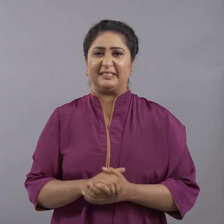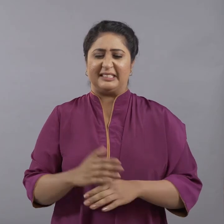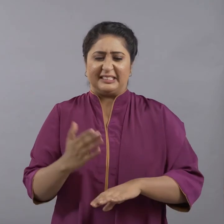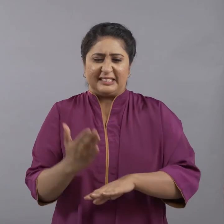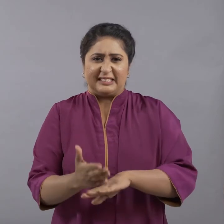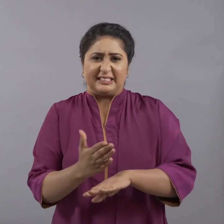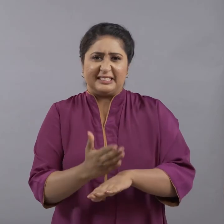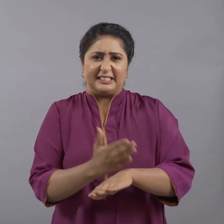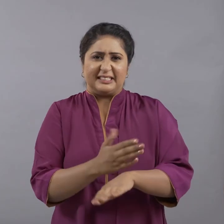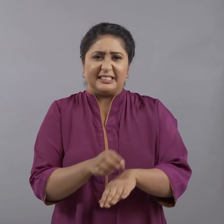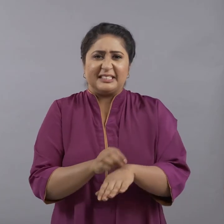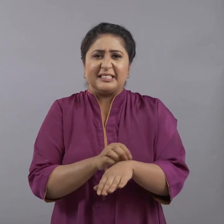जख्मी,